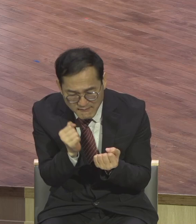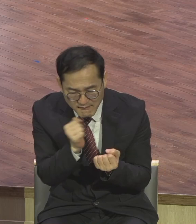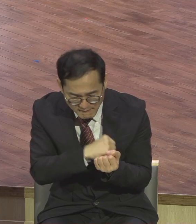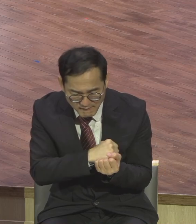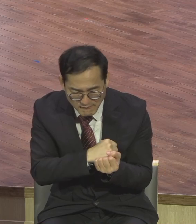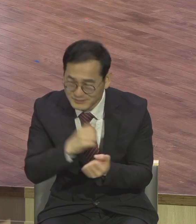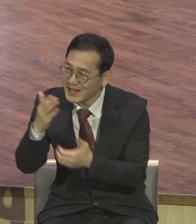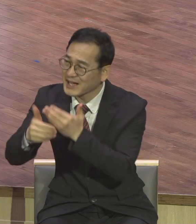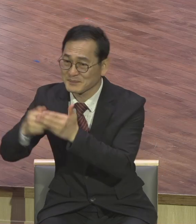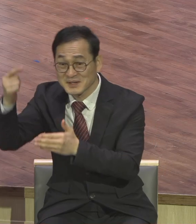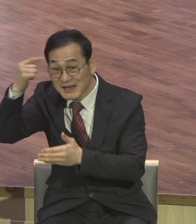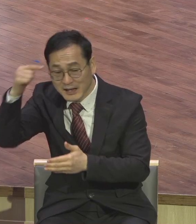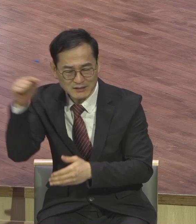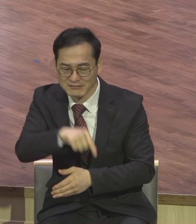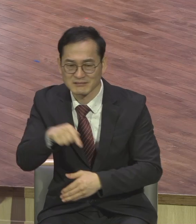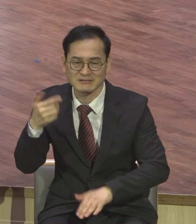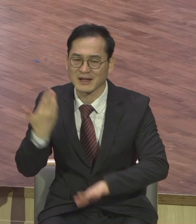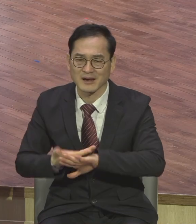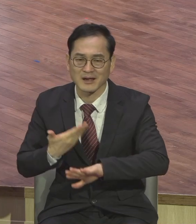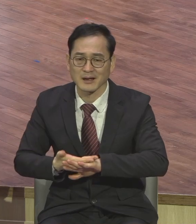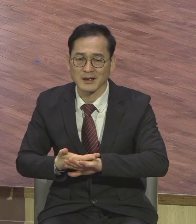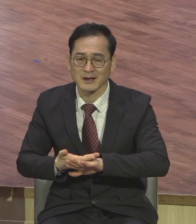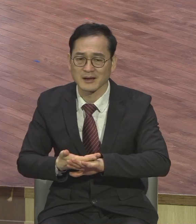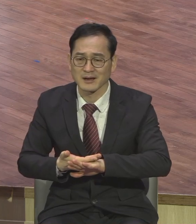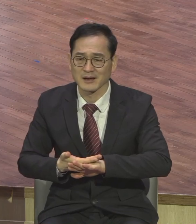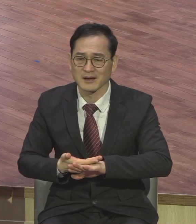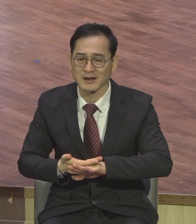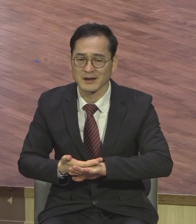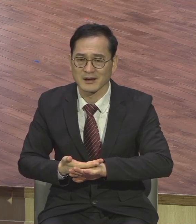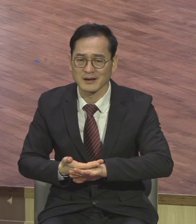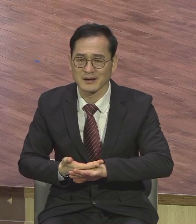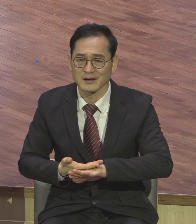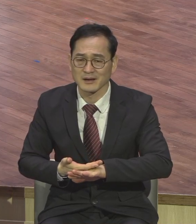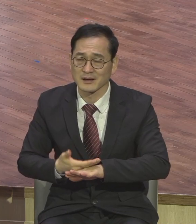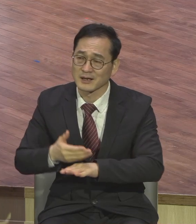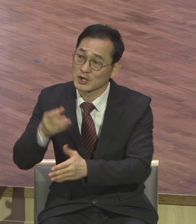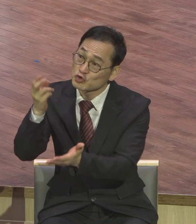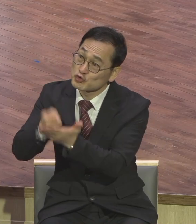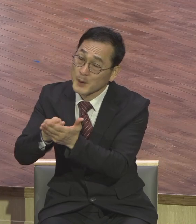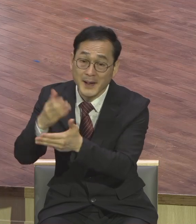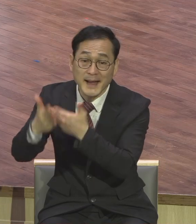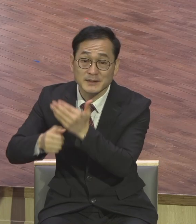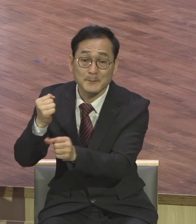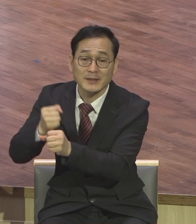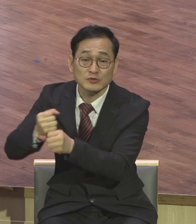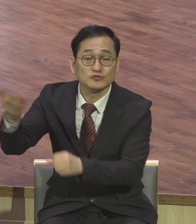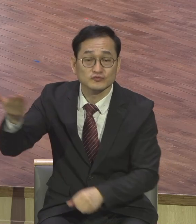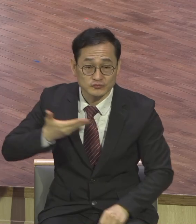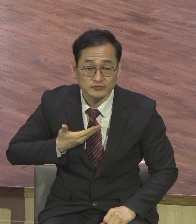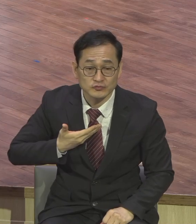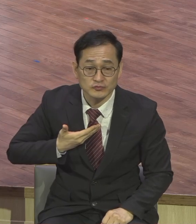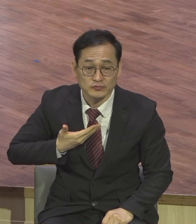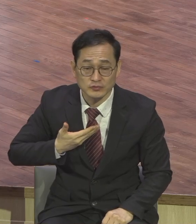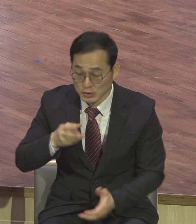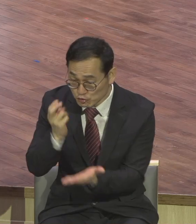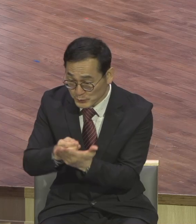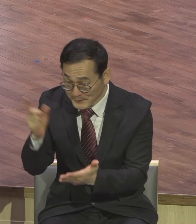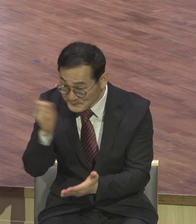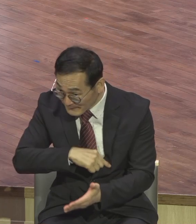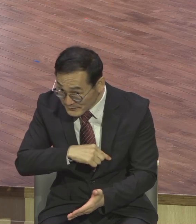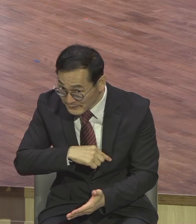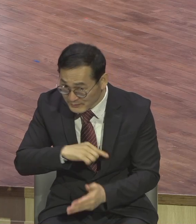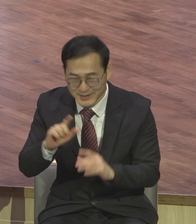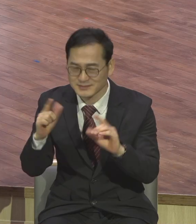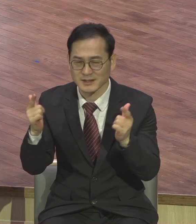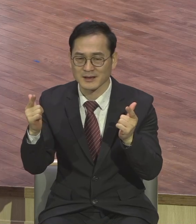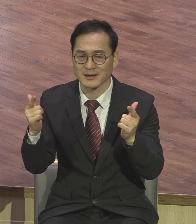사실 율법은 하나님께서 주셨잖아요. 하나님 주신 것이 나쁜 겁니까? 나쁜 거 아니에요. 율법은 나쁜